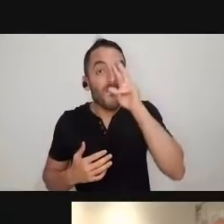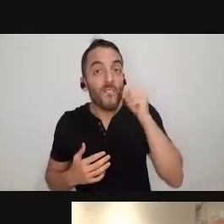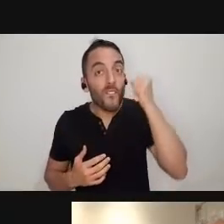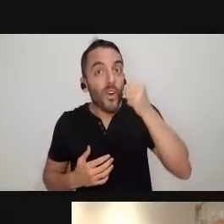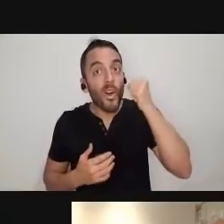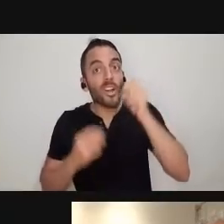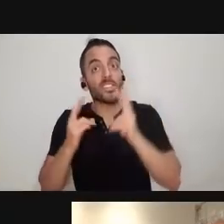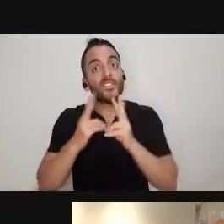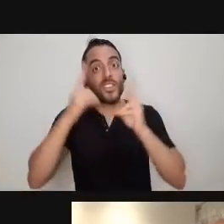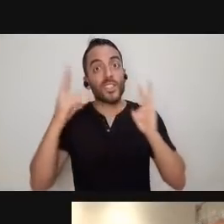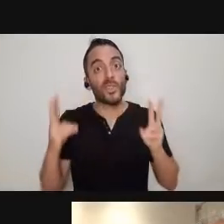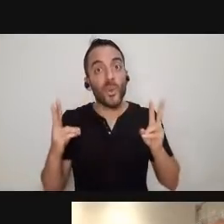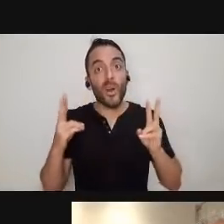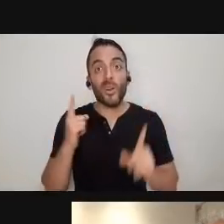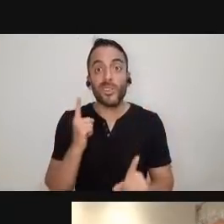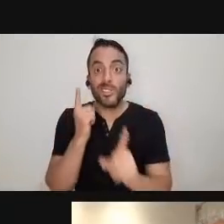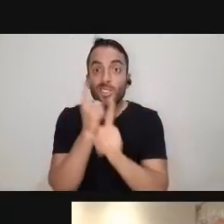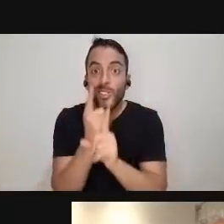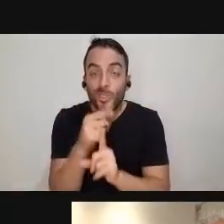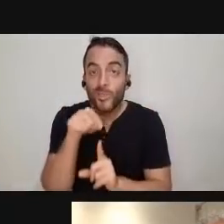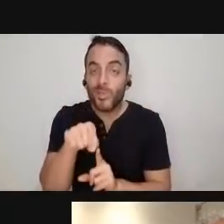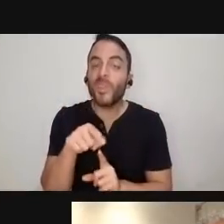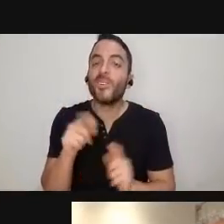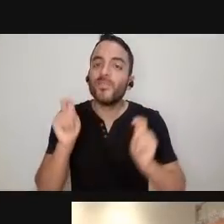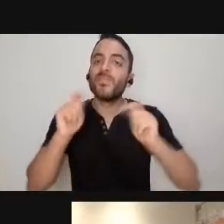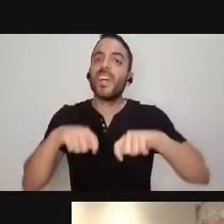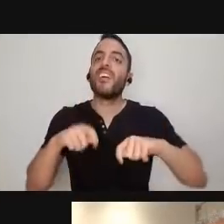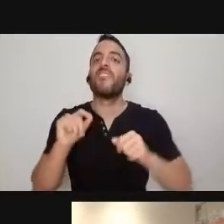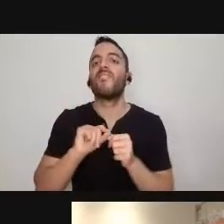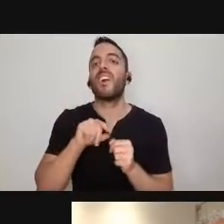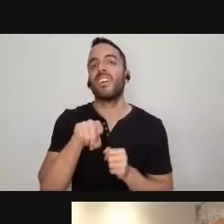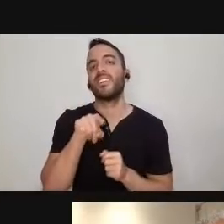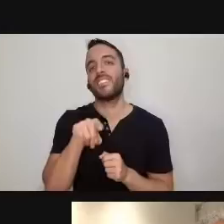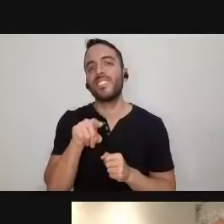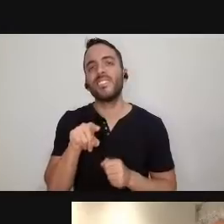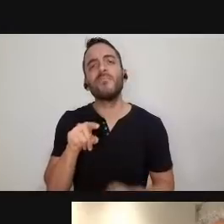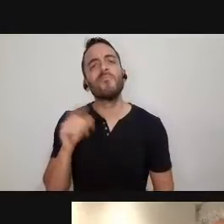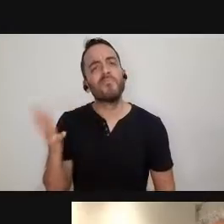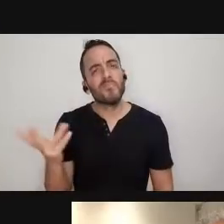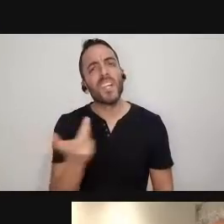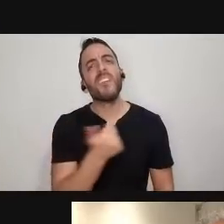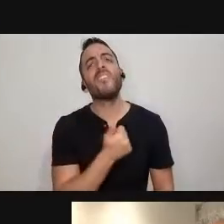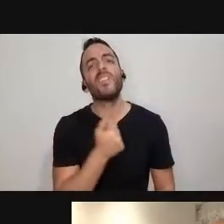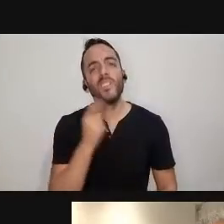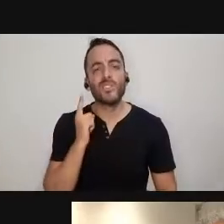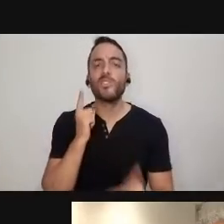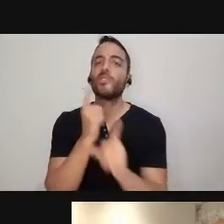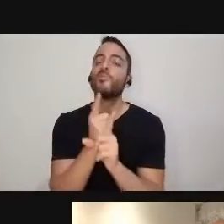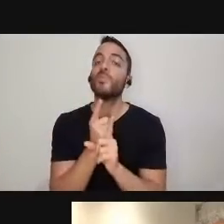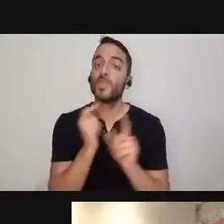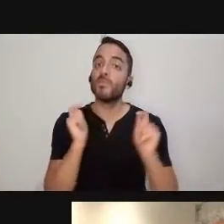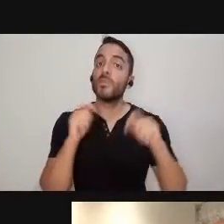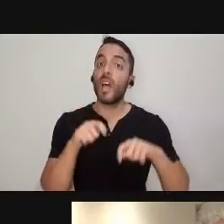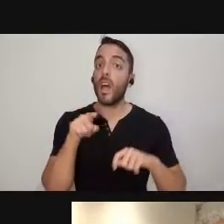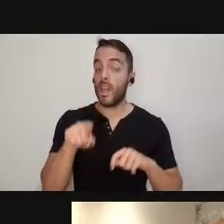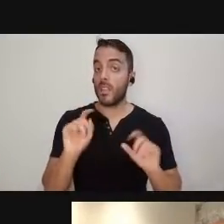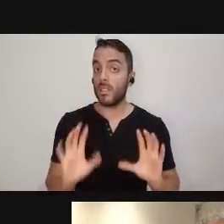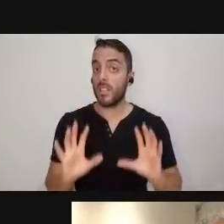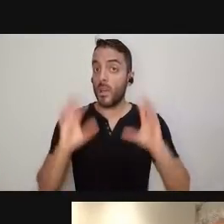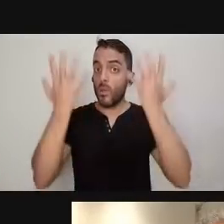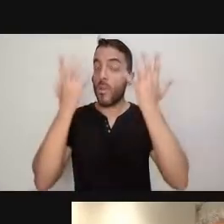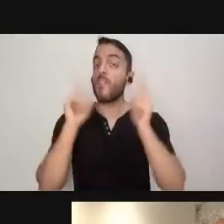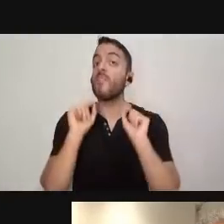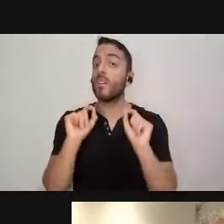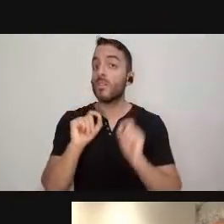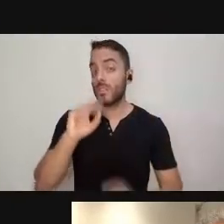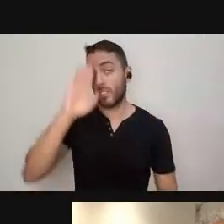gente só descobriu isso fazendo, né? Foi impressionante como a gente descobriu essa potência. Esse é um evento totalmente